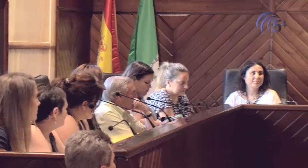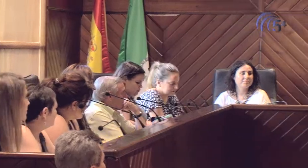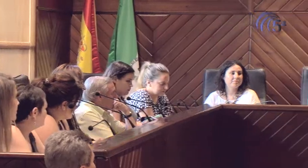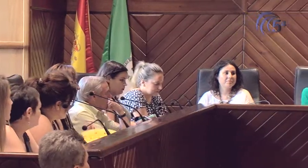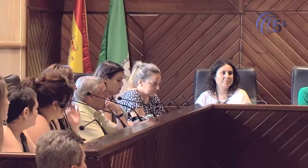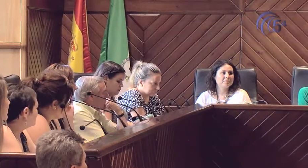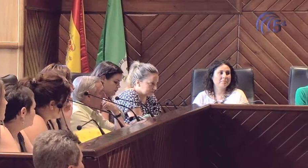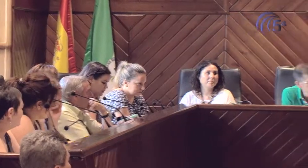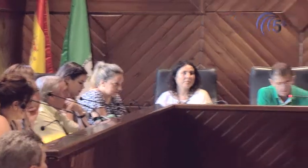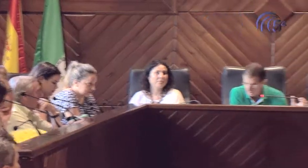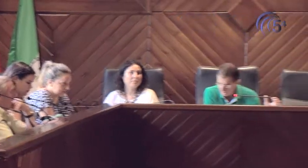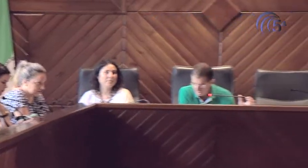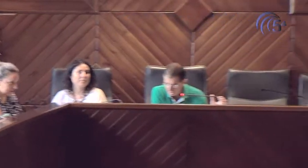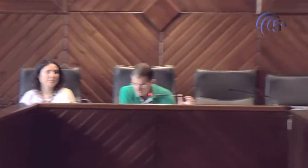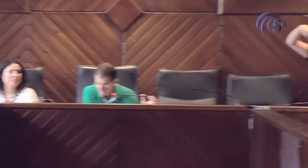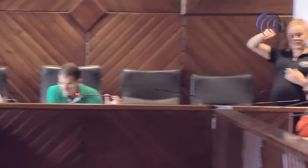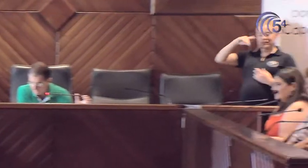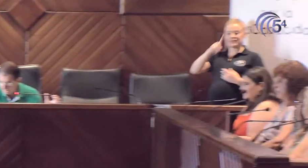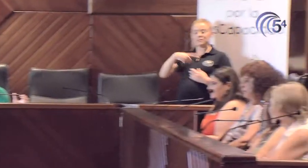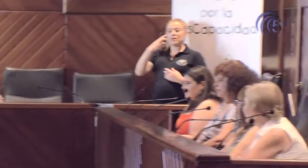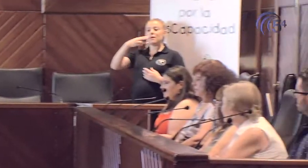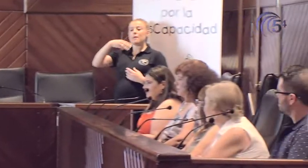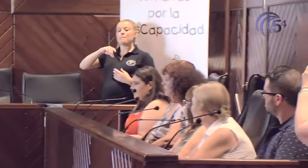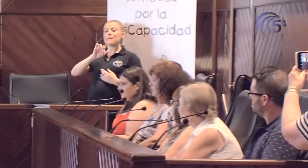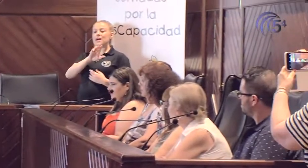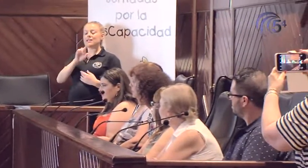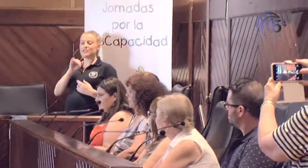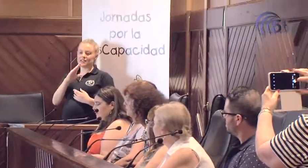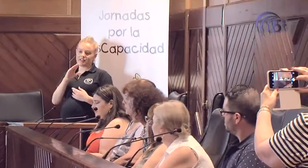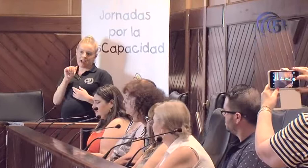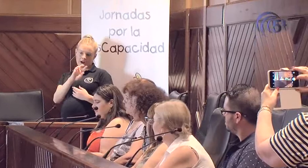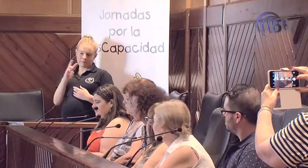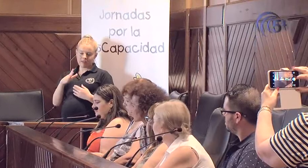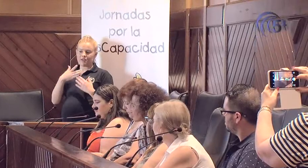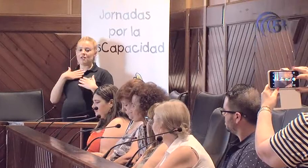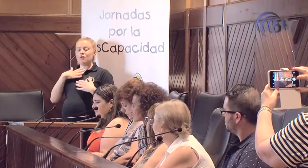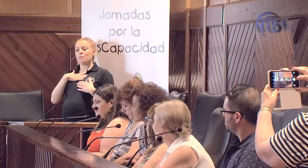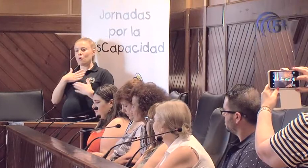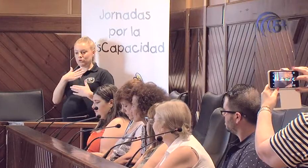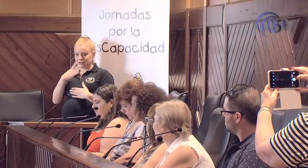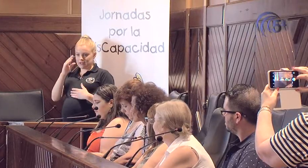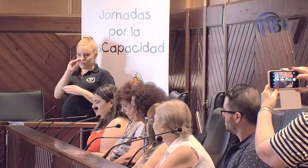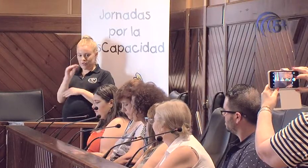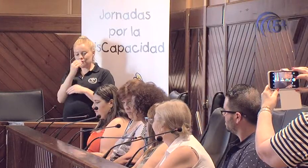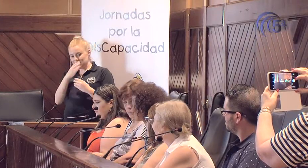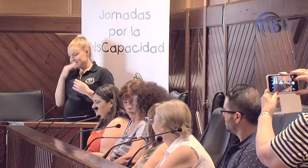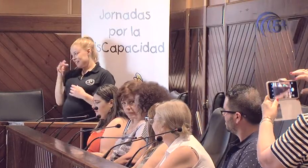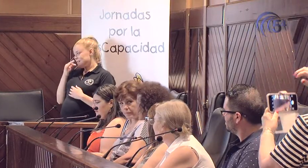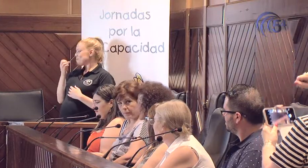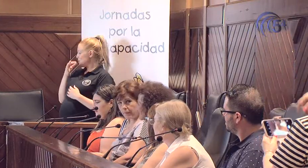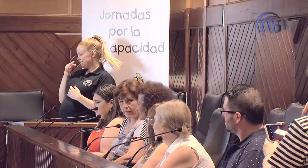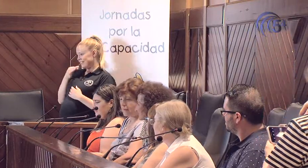Teresa Dueña, presidenta, y María Carmen García, voluntaria y cuidadora. Buenas tardes.